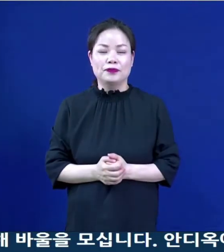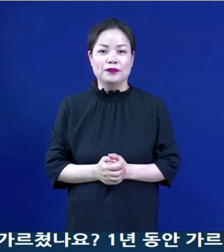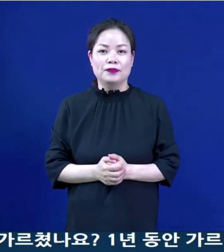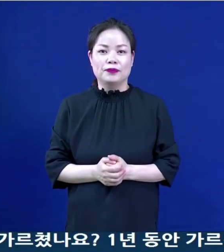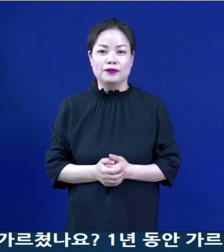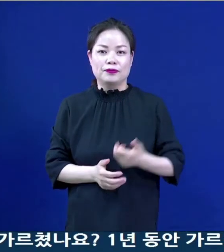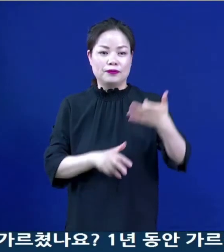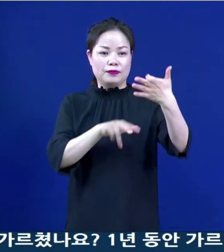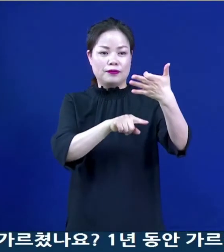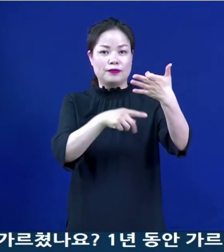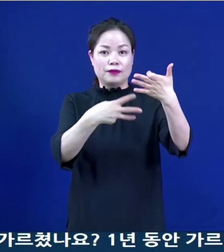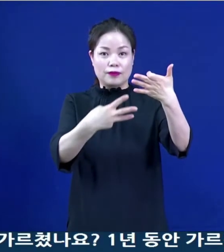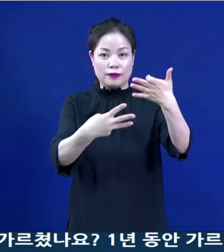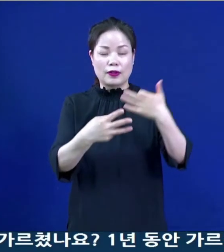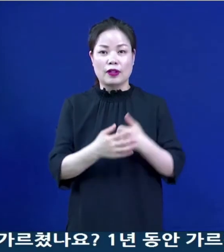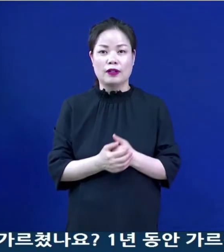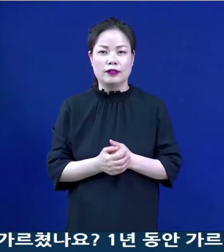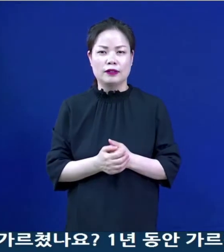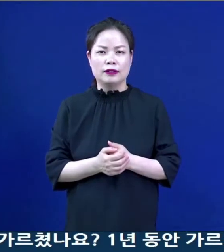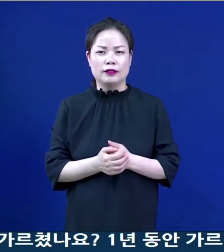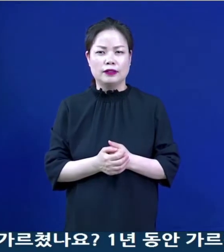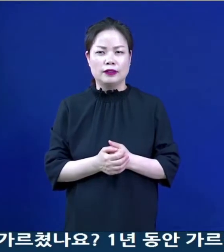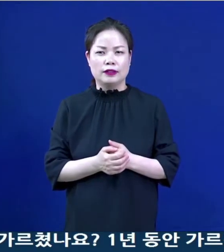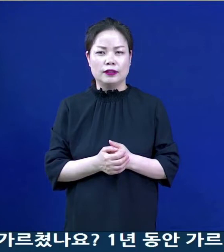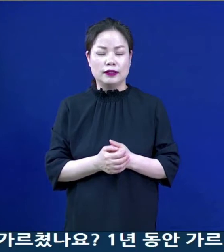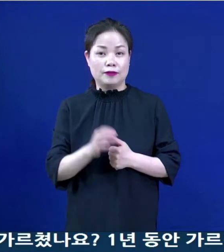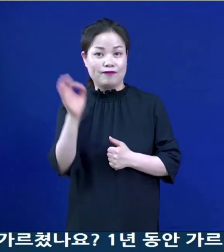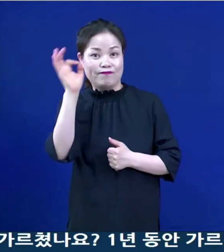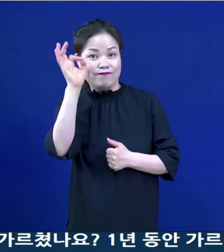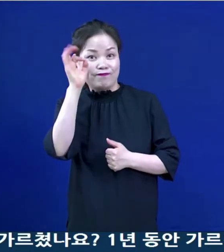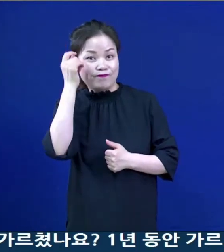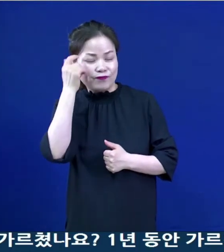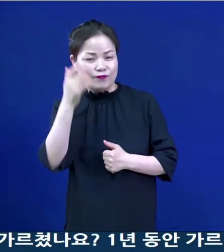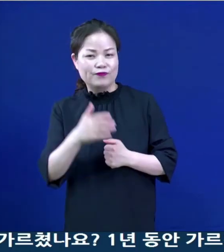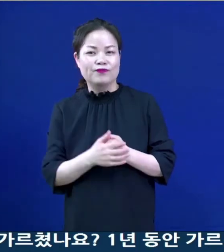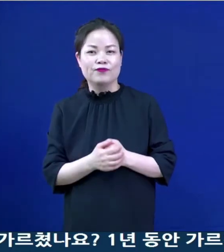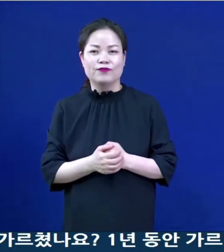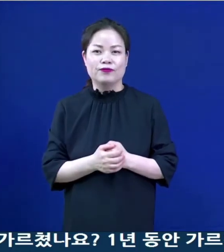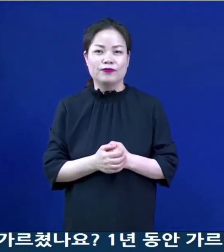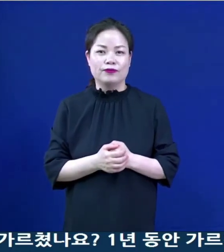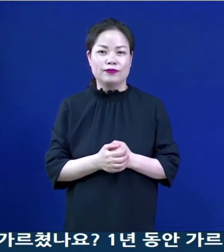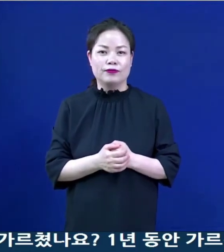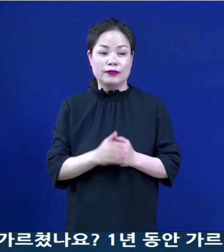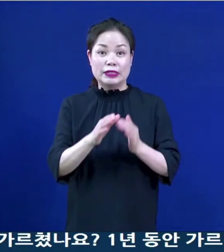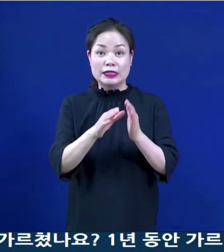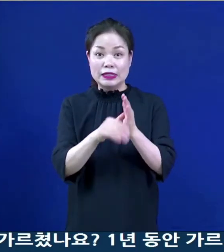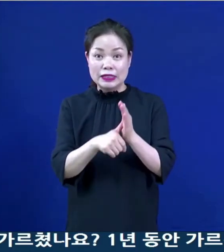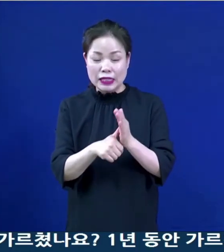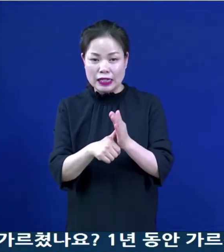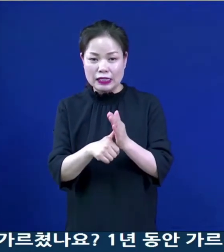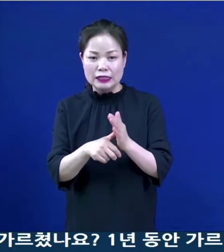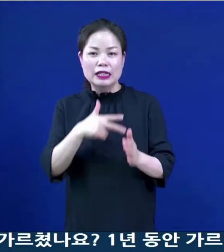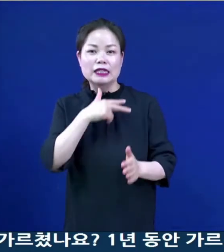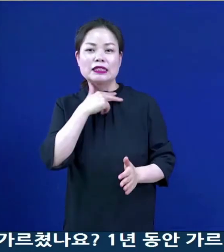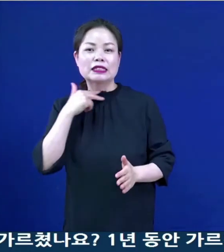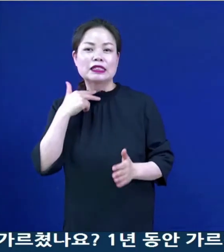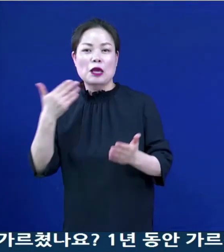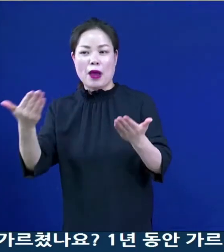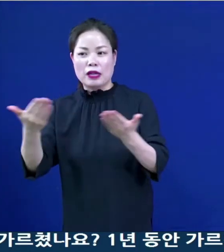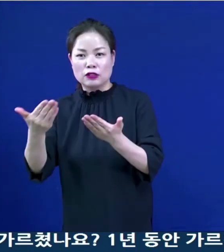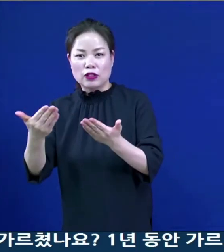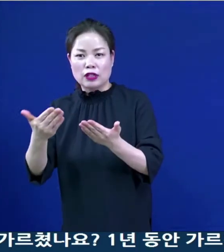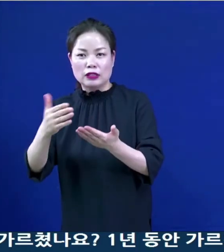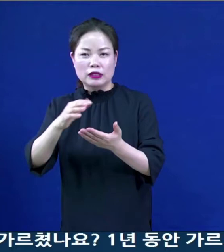자, 19절 한번 찾으셨죠? 같이 읽겠습니다. 그때 스데반의 일로